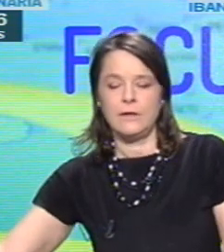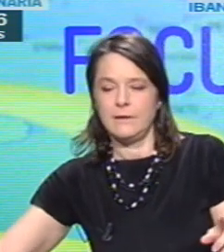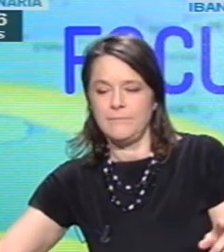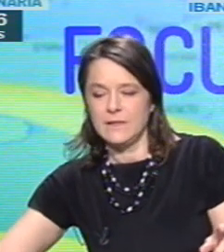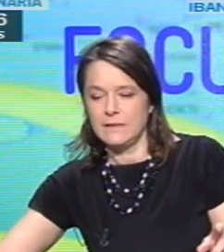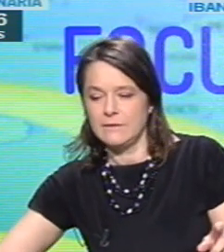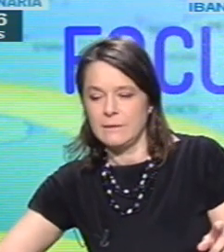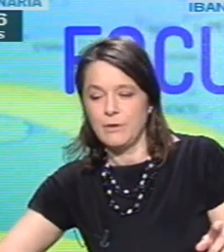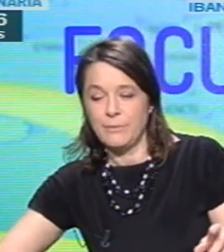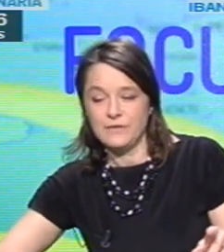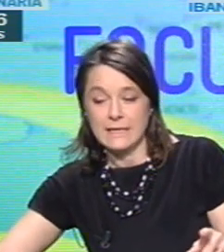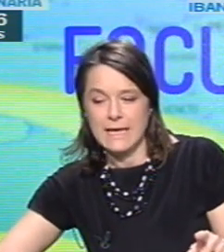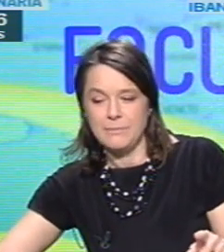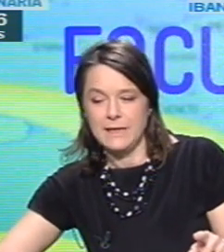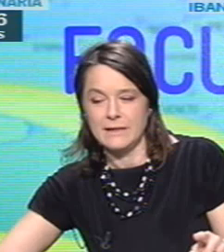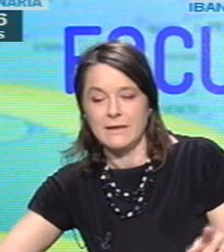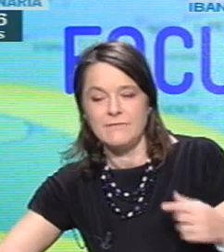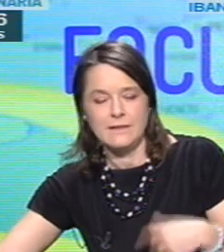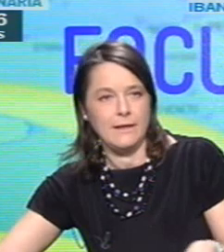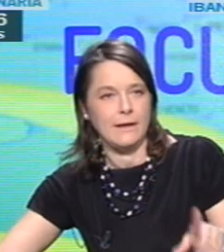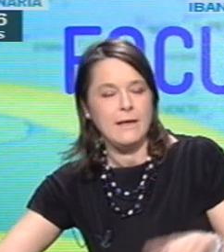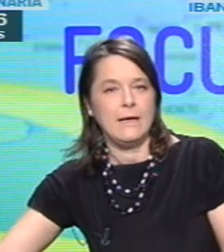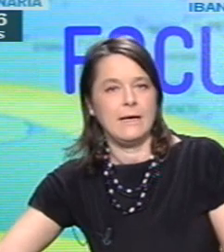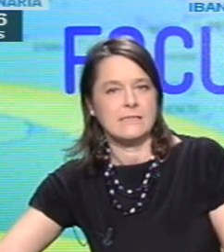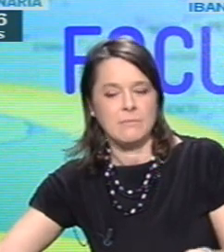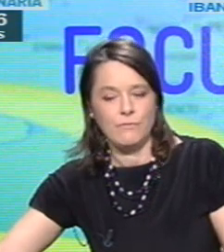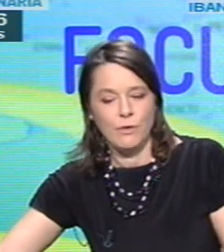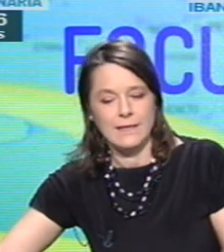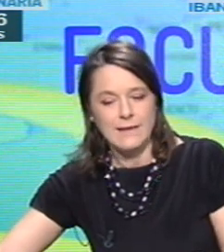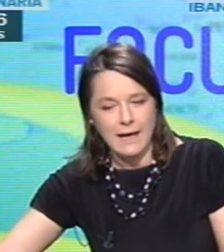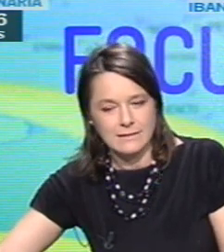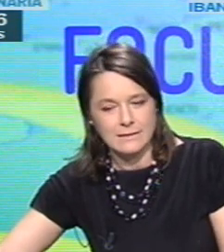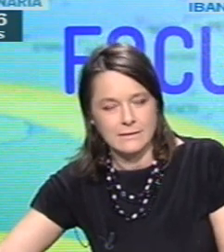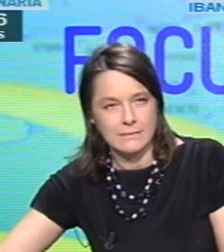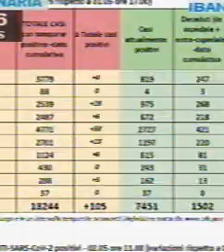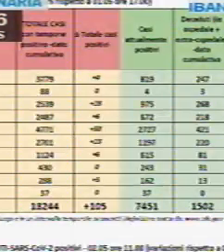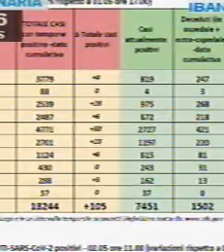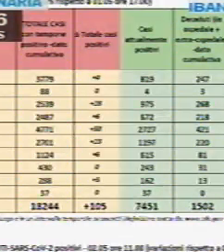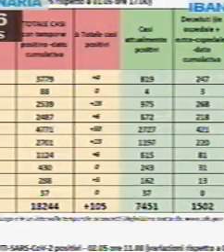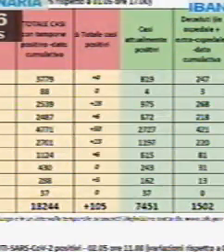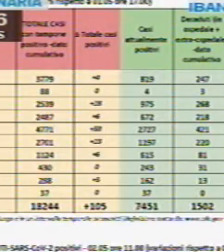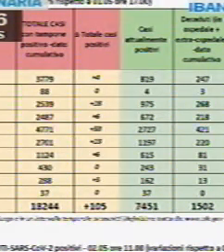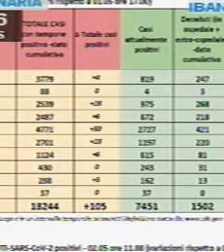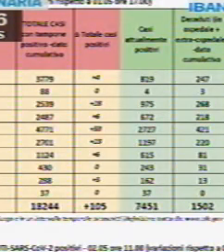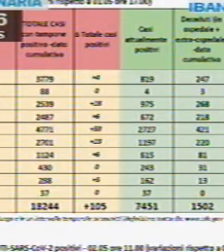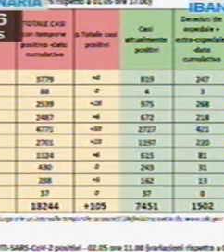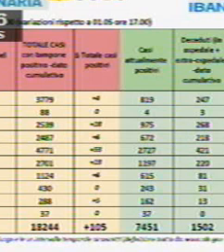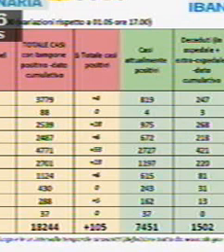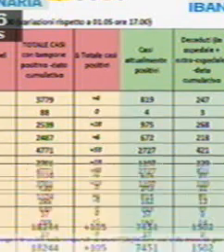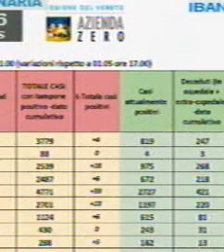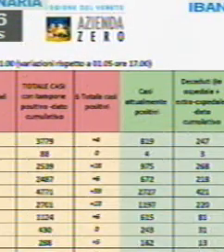io approfitterei per rivedere assieme a voi i dati, gli aggiornamenti che sono stati